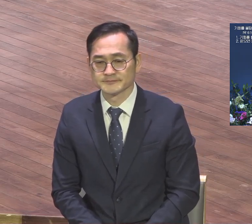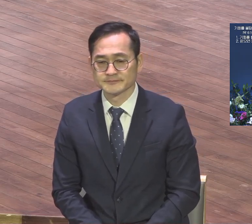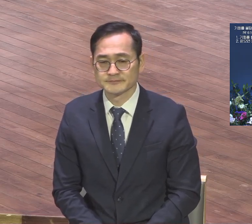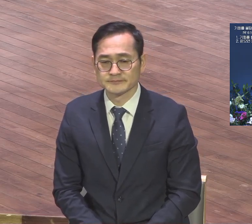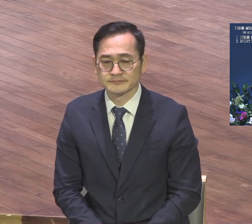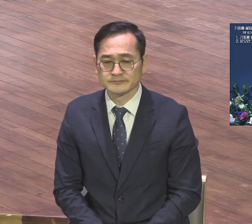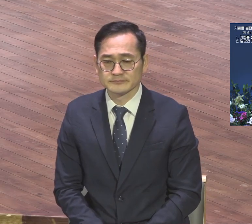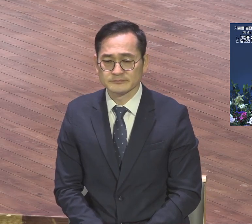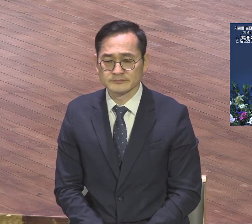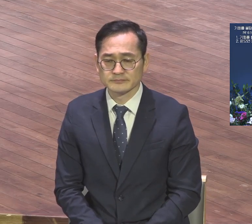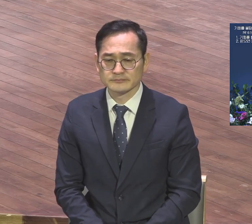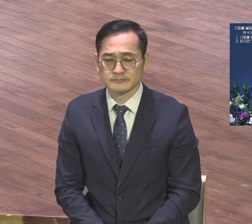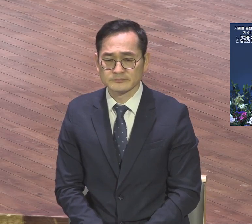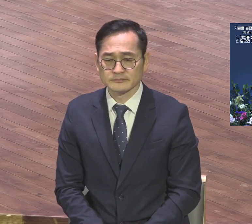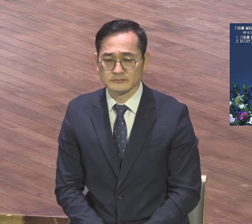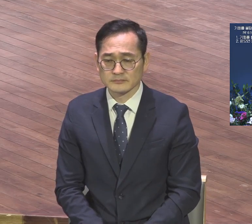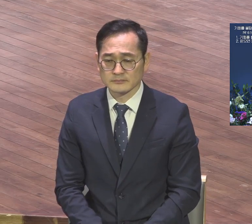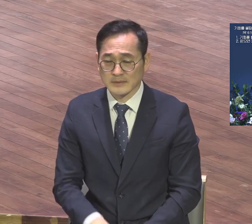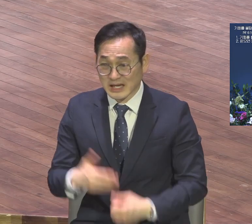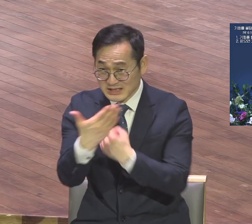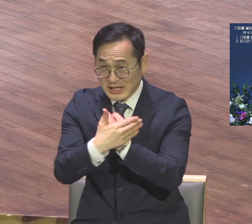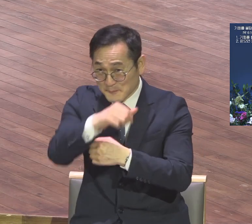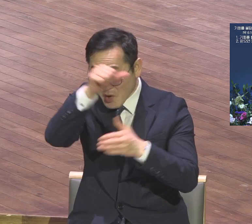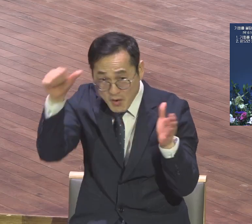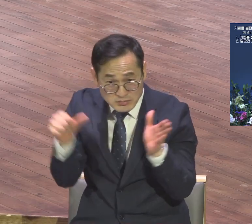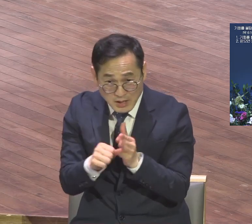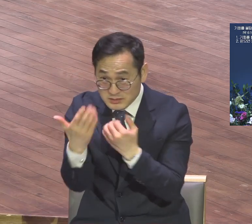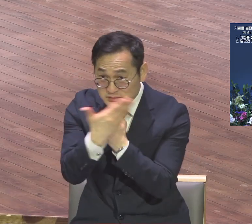길지 않다니까요. 천년만년 될 것 같습니까?